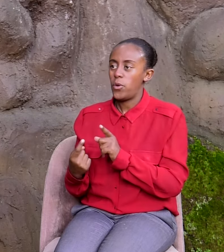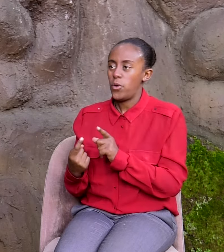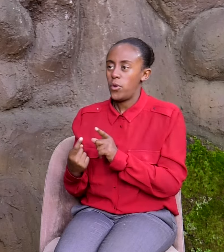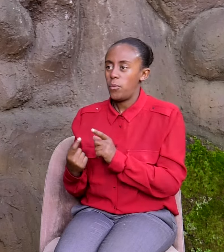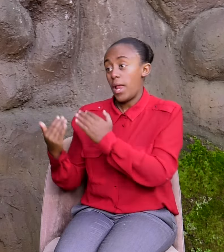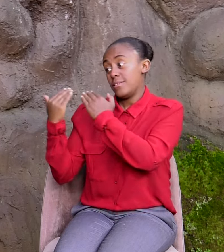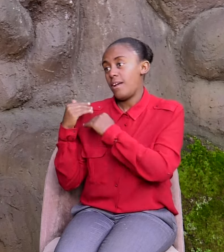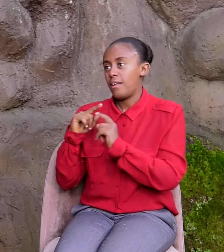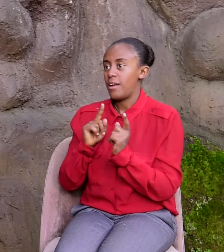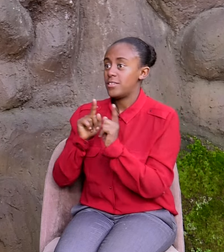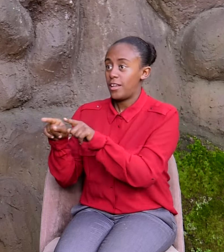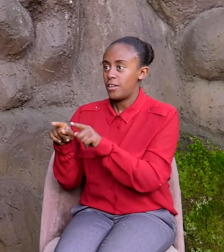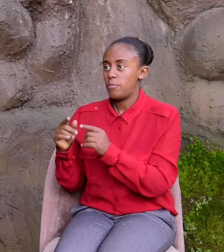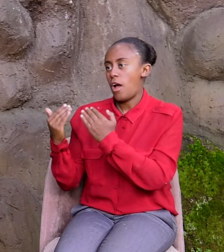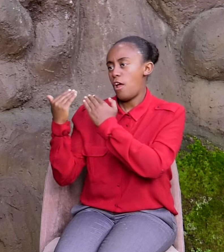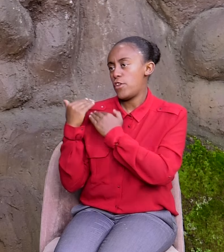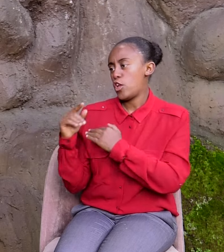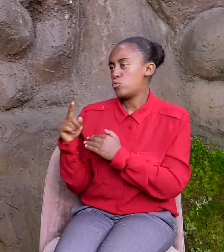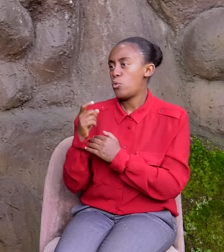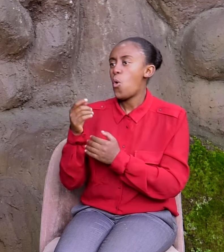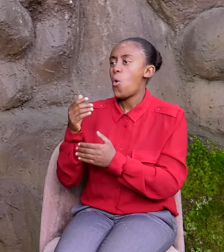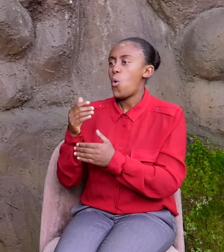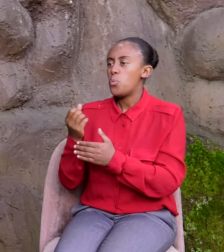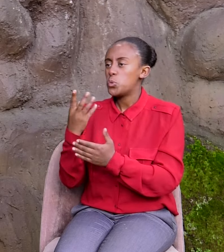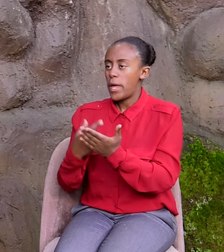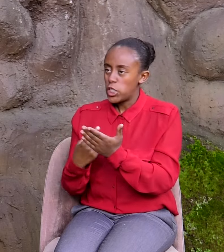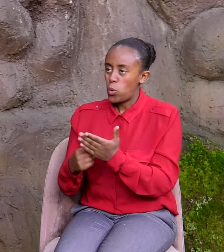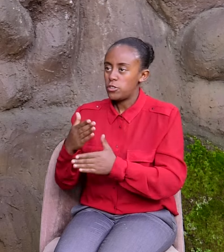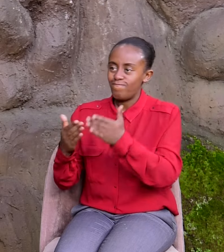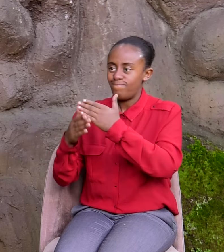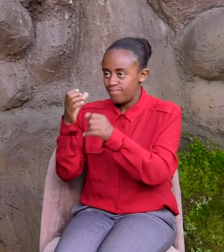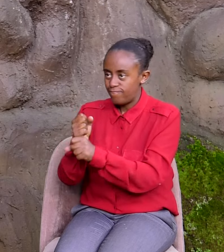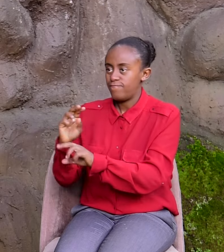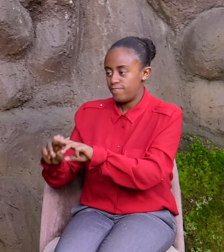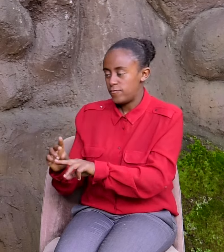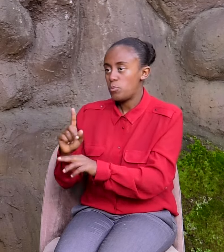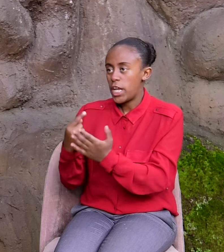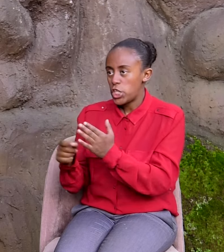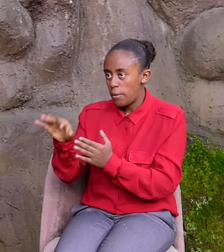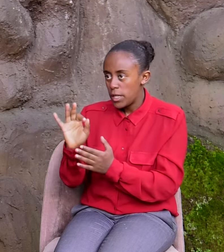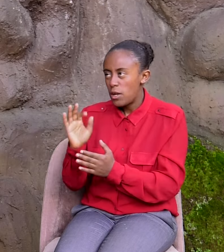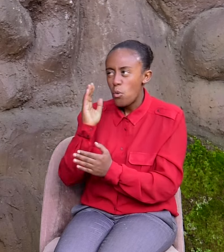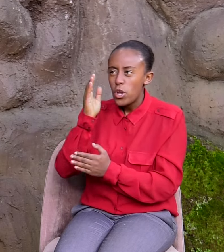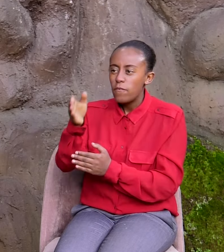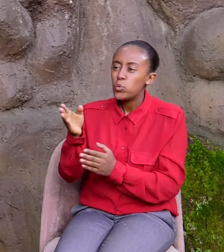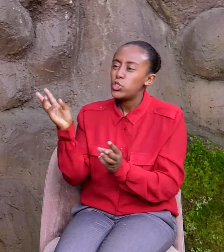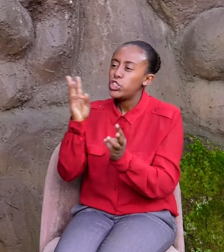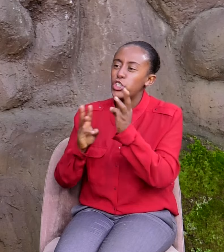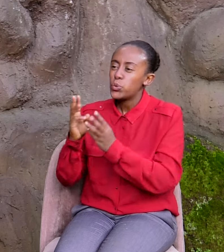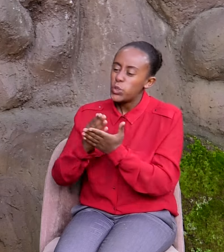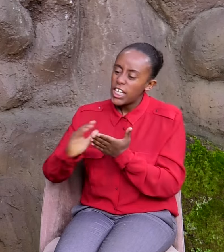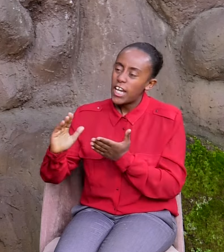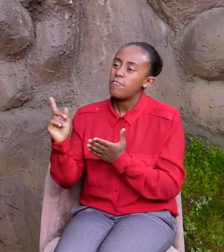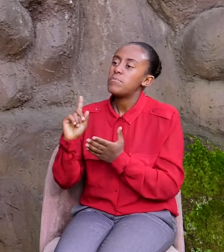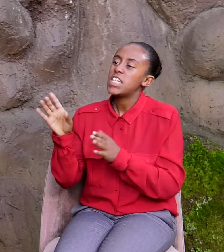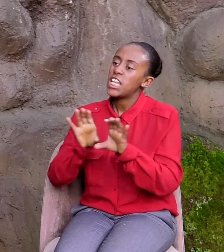ደግሞ ያው ኃላፊነታቸው ስለሆነ አደራጅተው ያስቀምጣሉና እነሱ አይነት መረጃዎች ለማግኘትና ለወደፊትስ ችግሩ እንዲቀረፍ